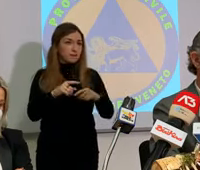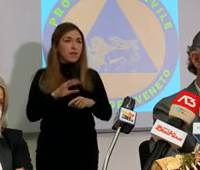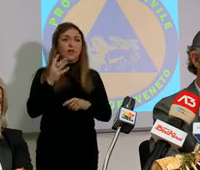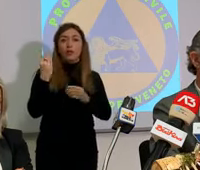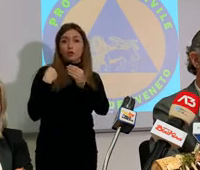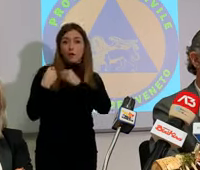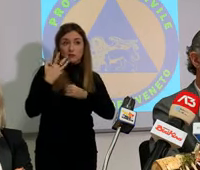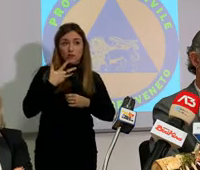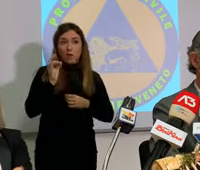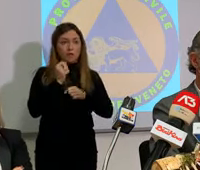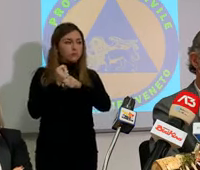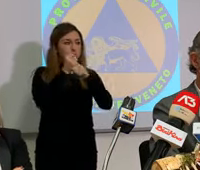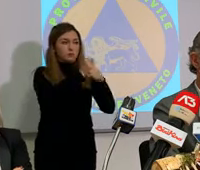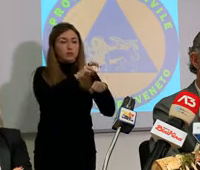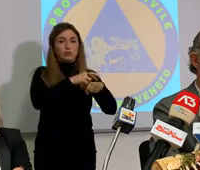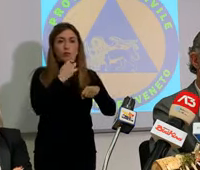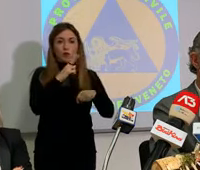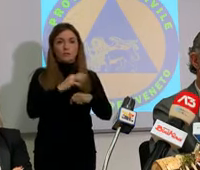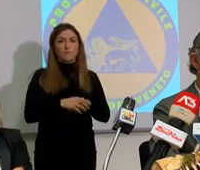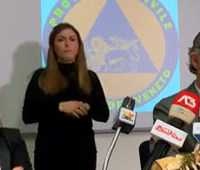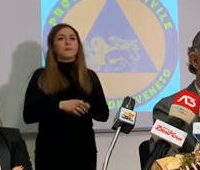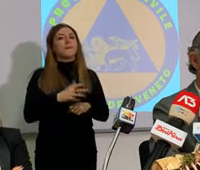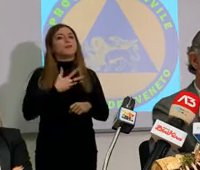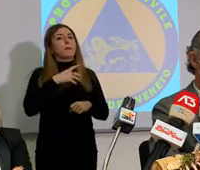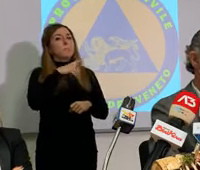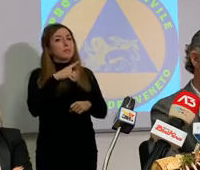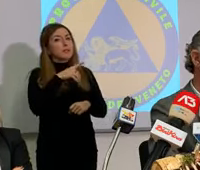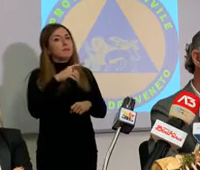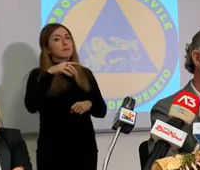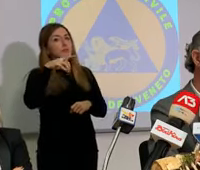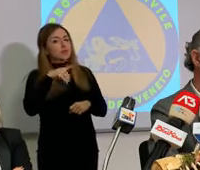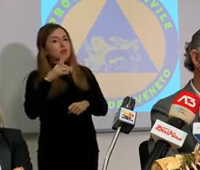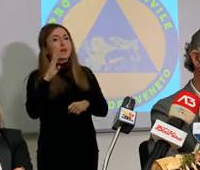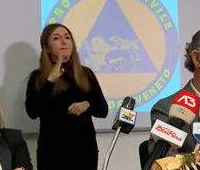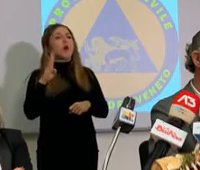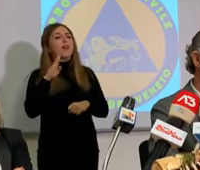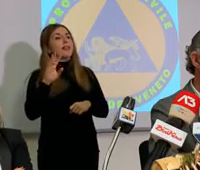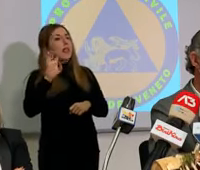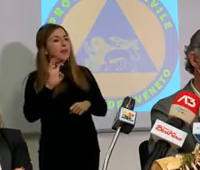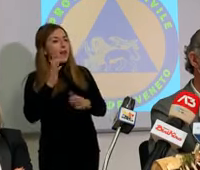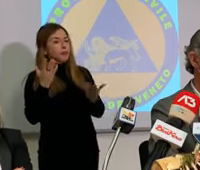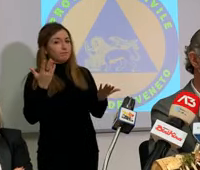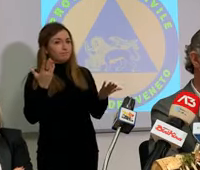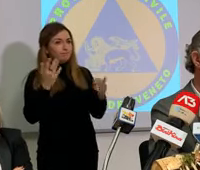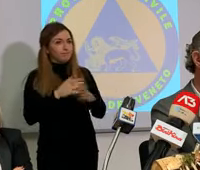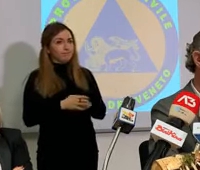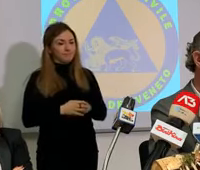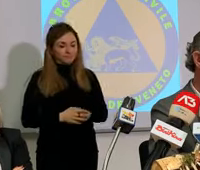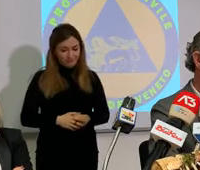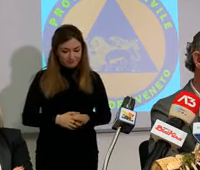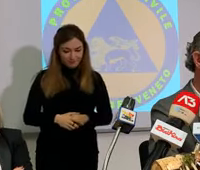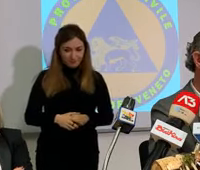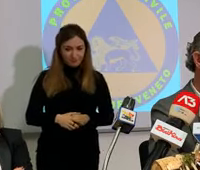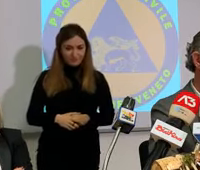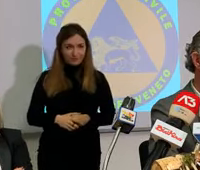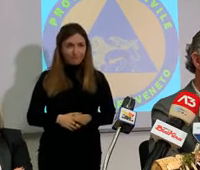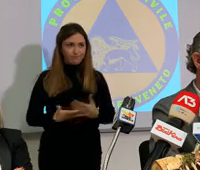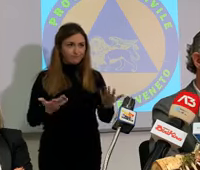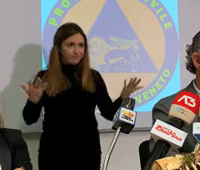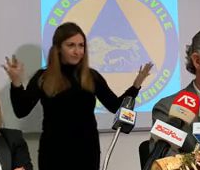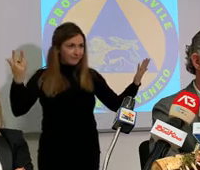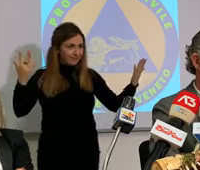posso la parola rosi e no abbiamo pederiva prigioni bonet ed emiliano purtroppo ancora lunga prima di